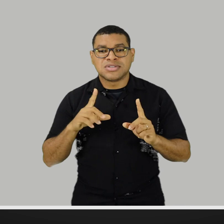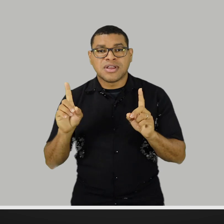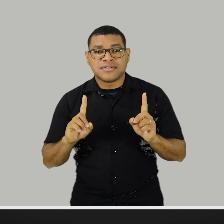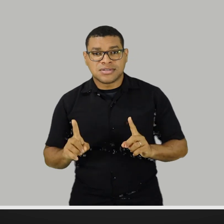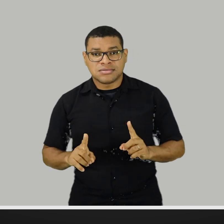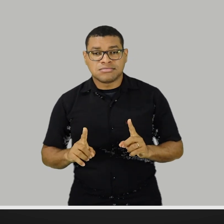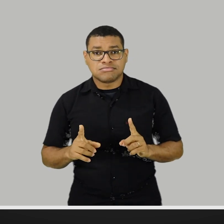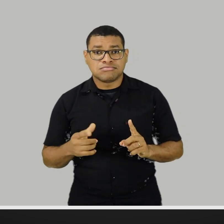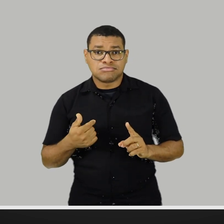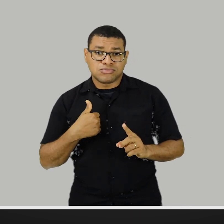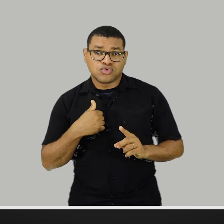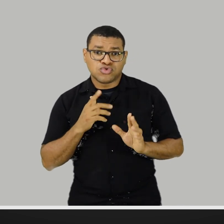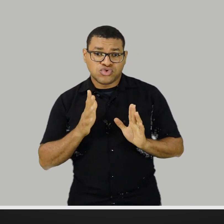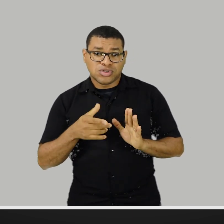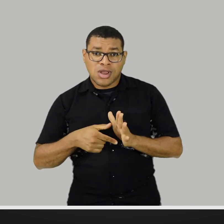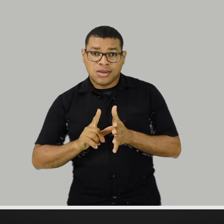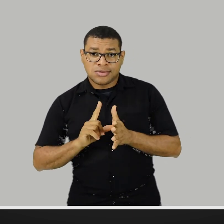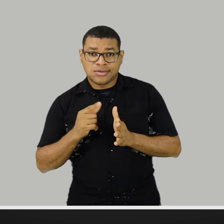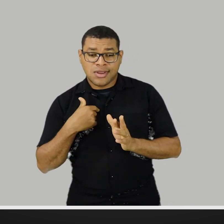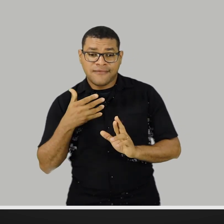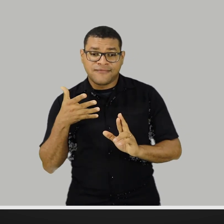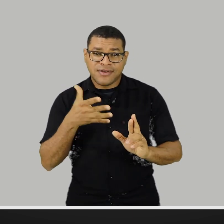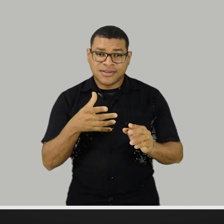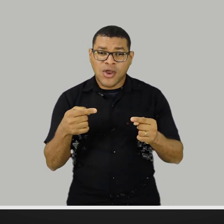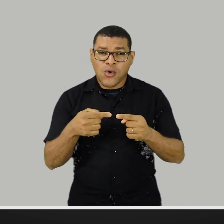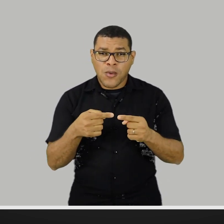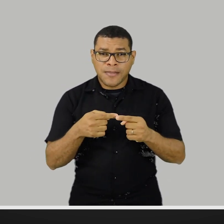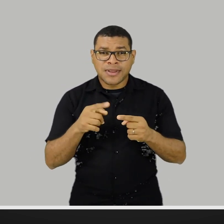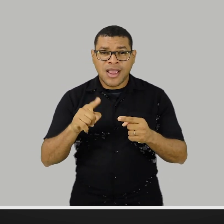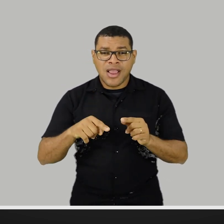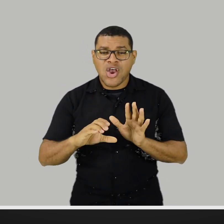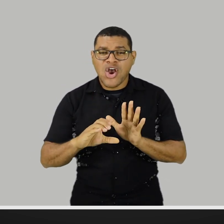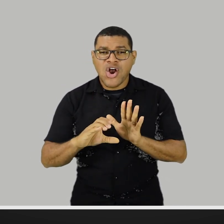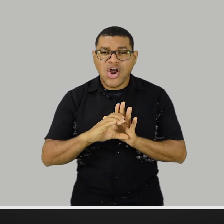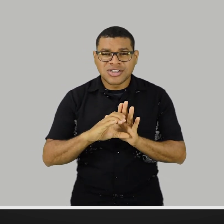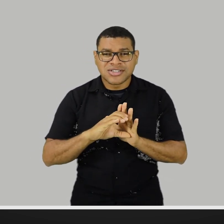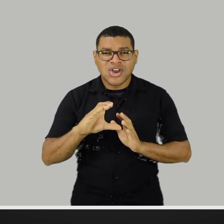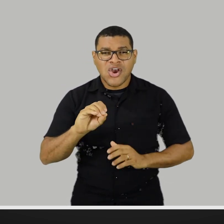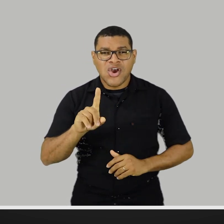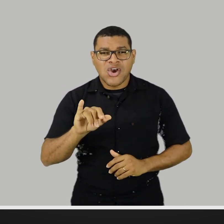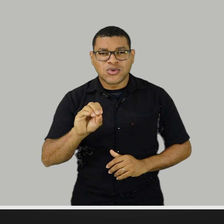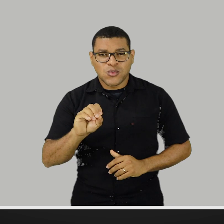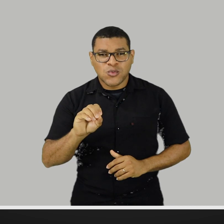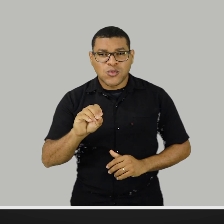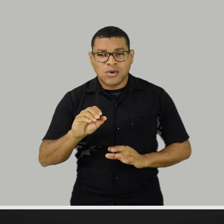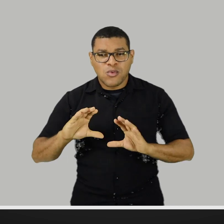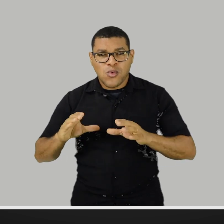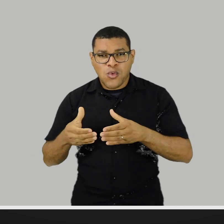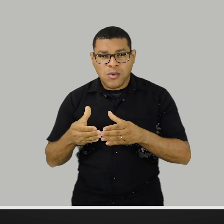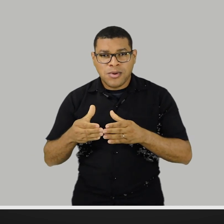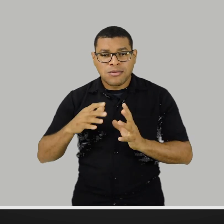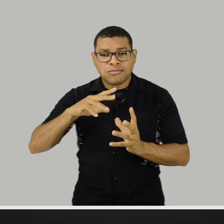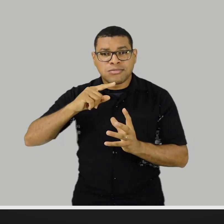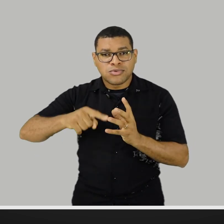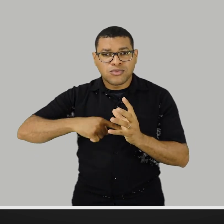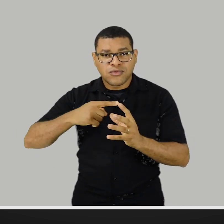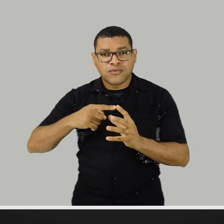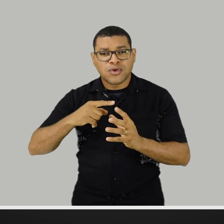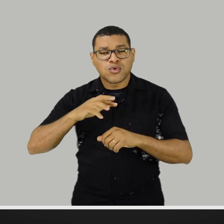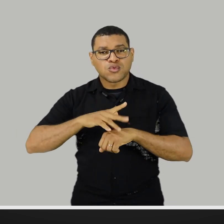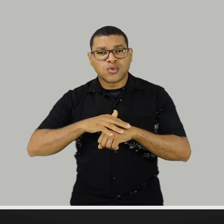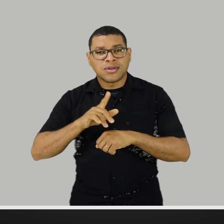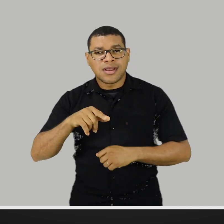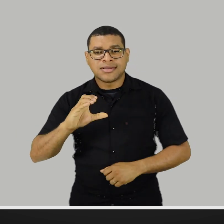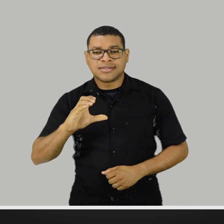Expressa em referência o correspondente da classificação internacional de doenças C e